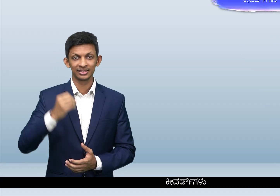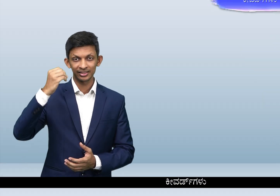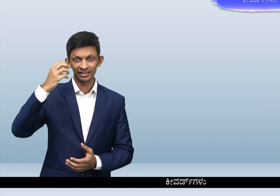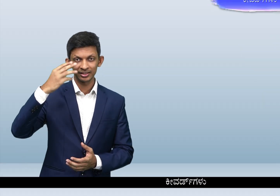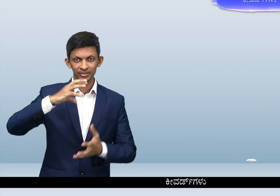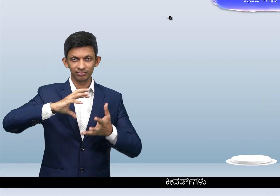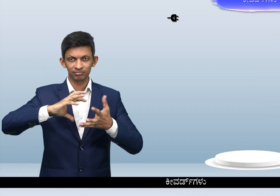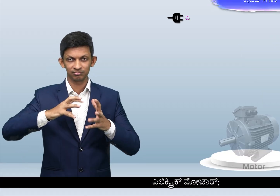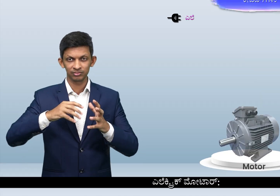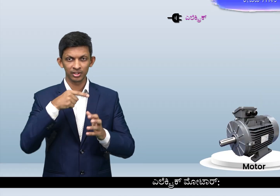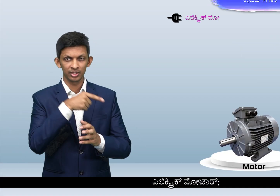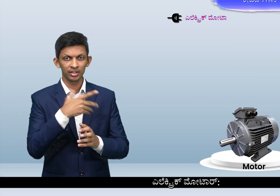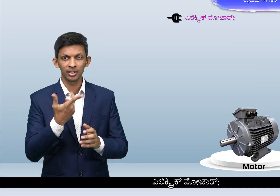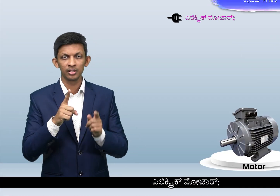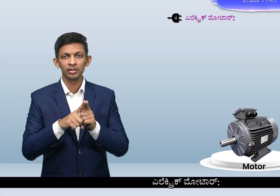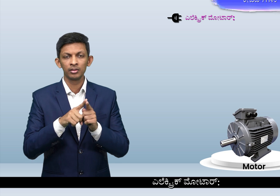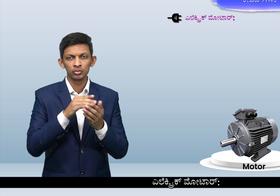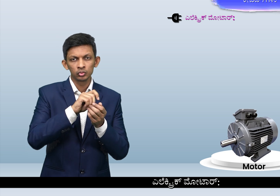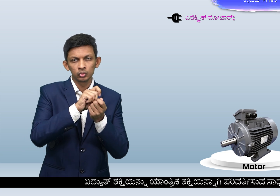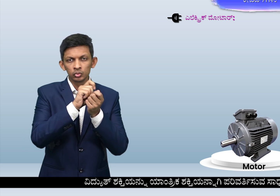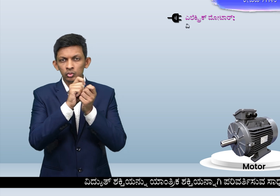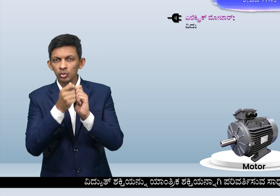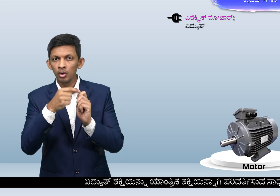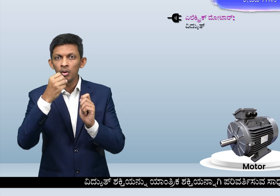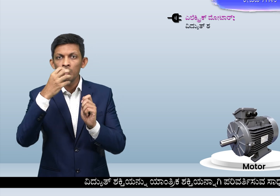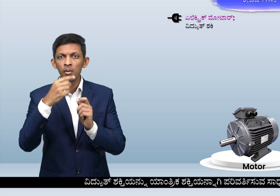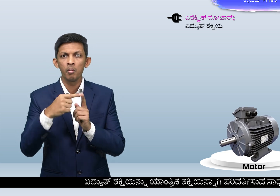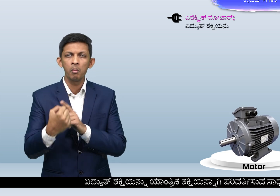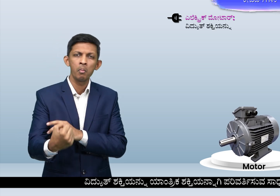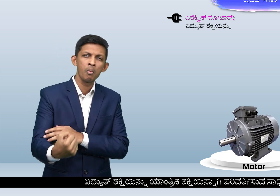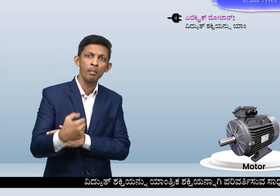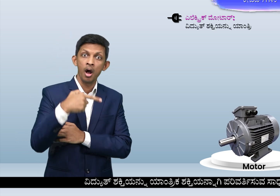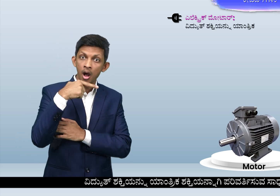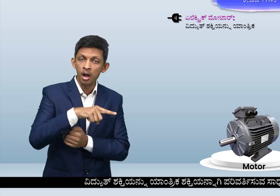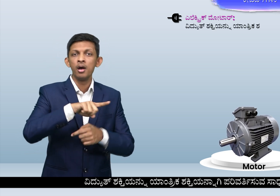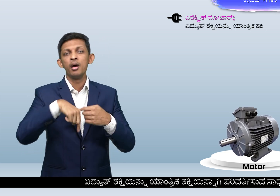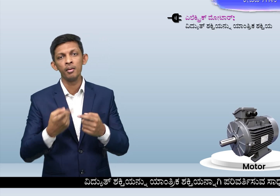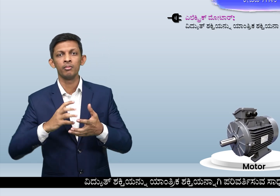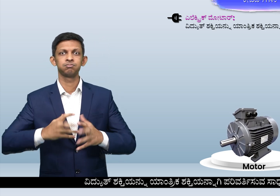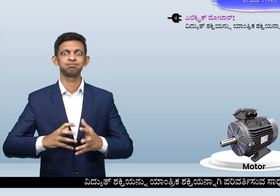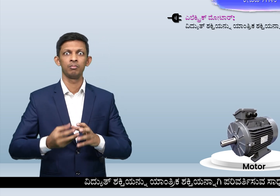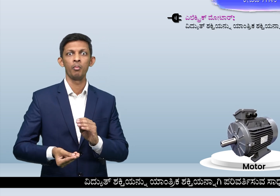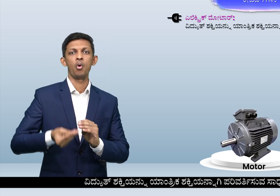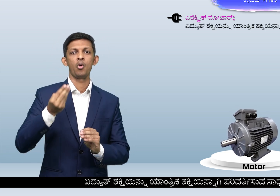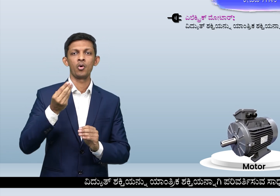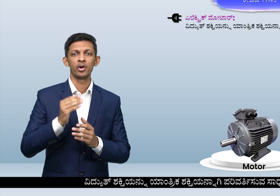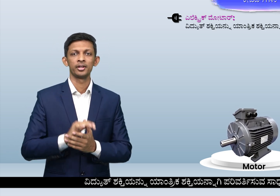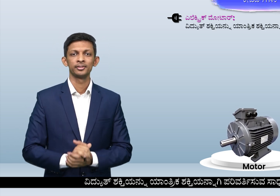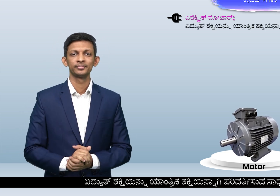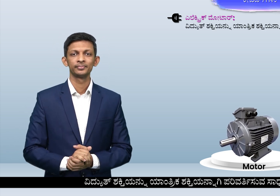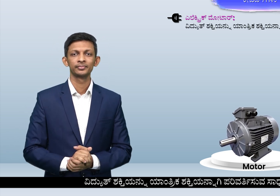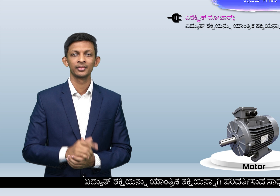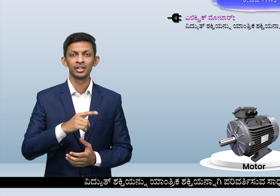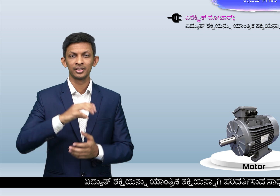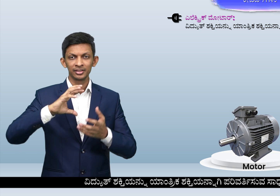ಕೀವರ್ಡ್ಗಳು: ಎಲೆಕ್ಟ್ರಿಕ್ ಮೋಟಾರ್, ವಿದ್ಯುತ್ ಶಕ್ತಿಯನ್ನು ಯಾಂತ್ರಿಕ ಶಕ್ತಿಯನ್ನಾಗಿ ಪರಿವರ್ತಿಸುವ